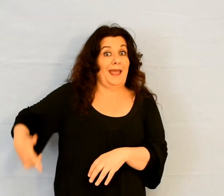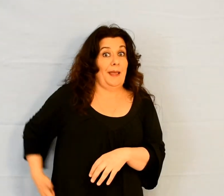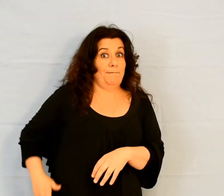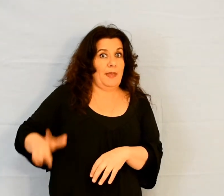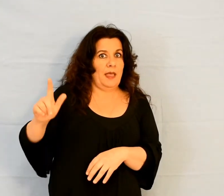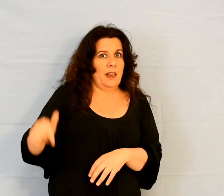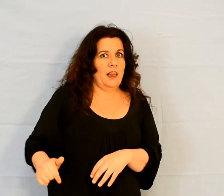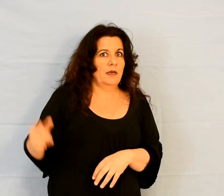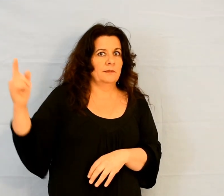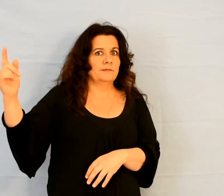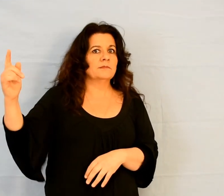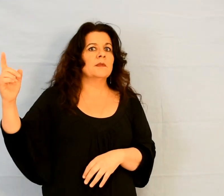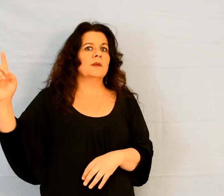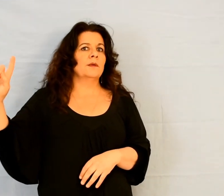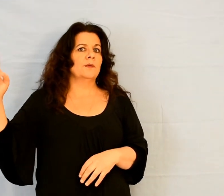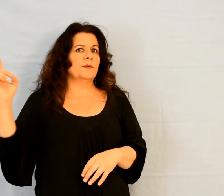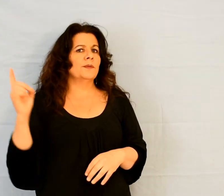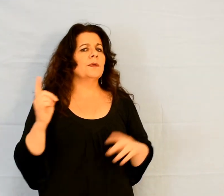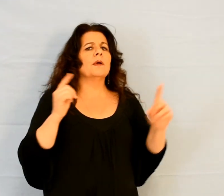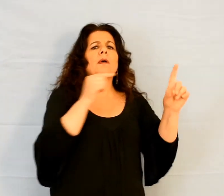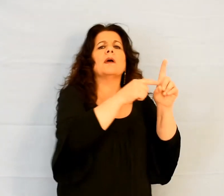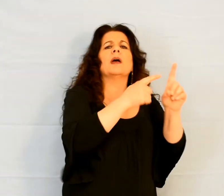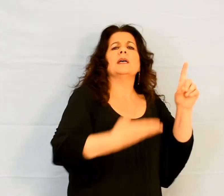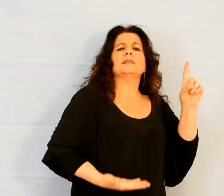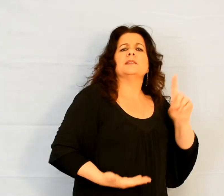grand prêtre et lui coupa l'oreille droite.